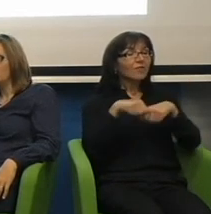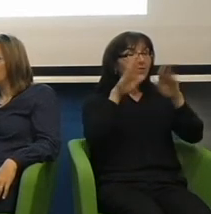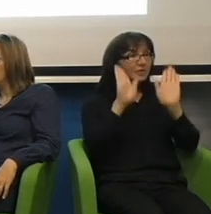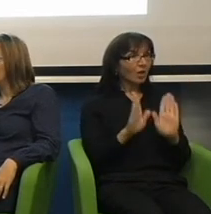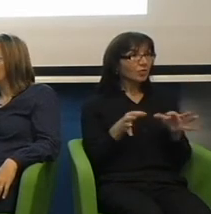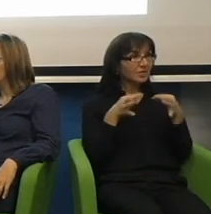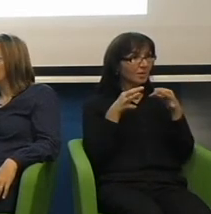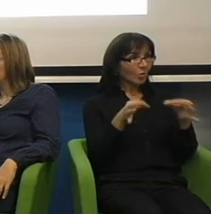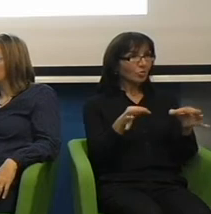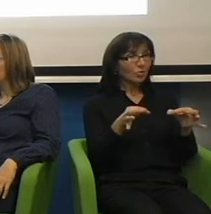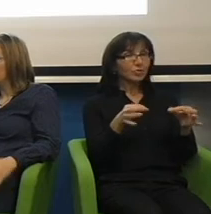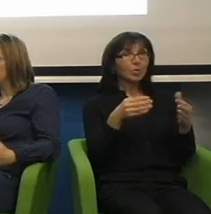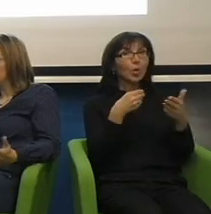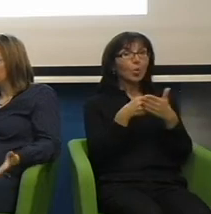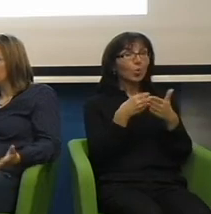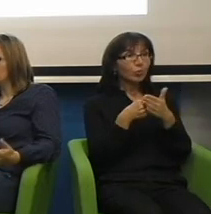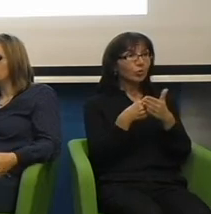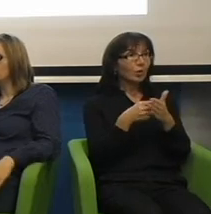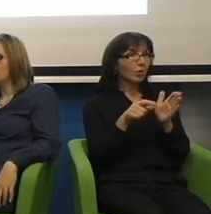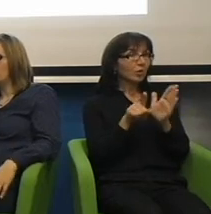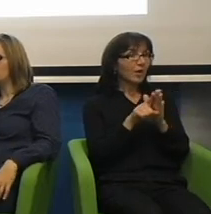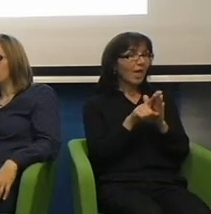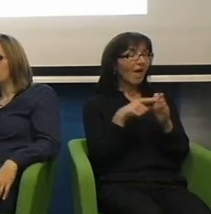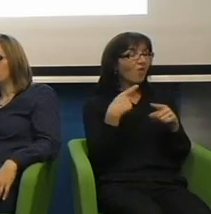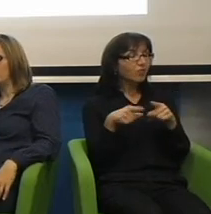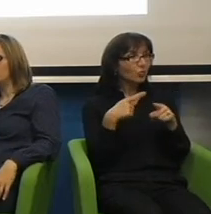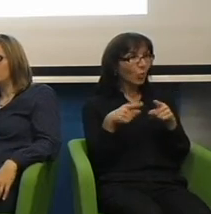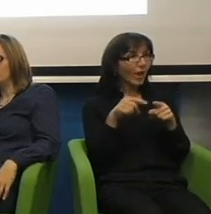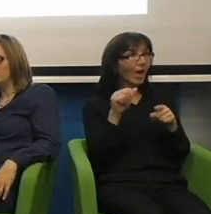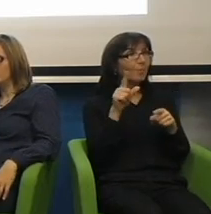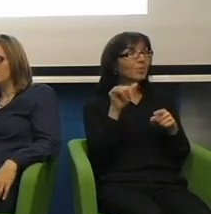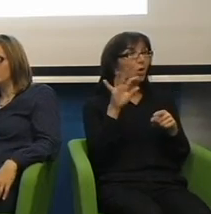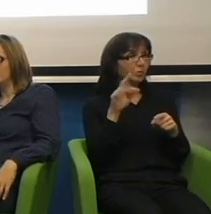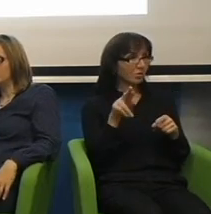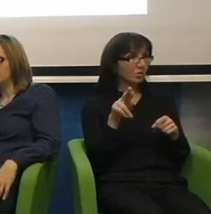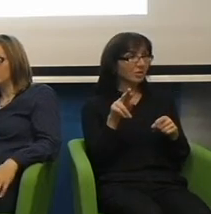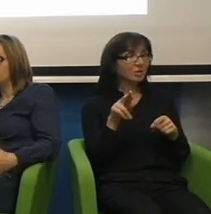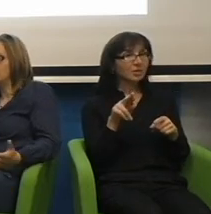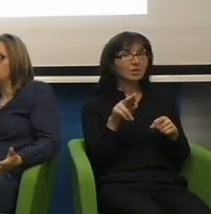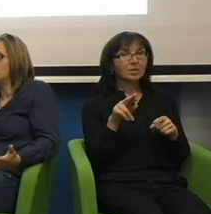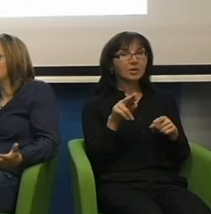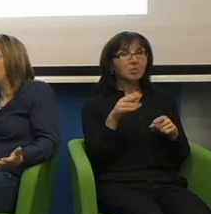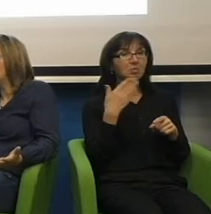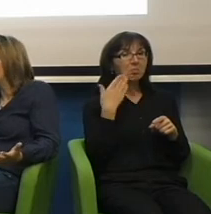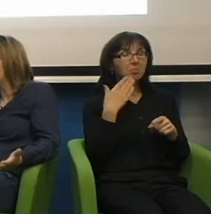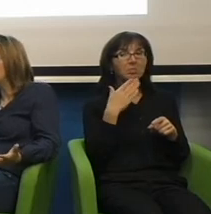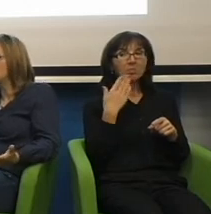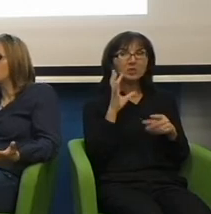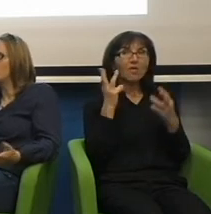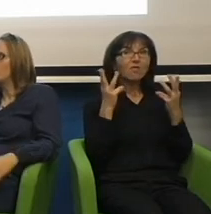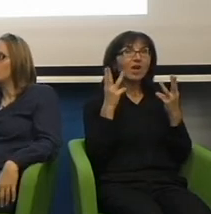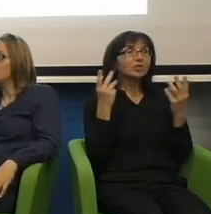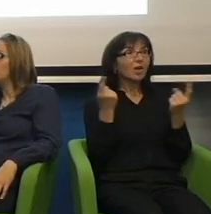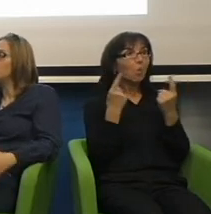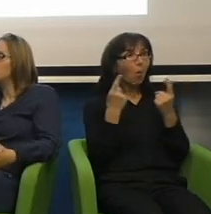i kupują dla Piotra, czyli wnuka Anny, taki bardzo ważny moment w życiu